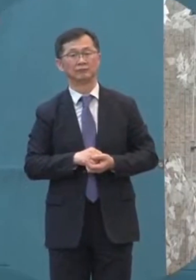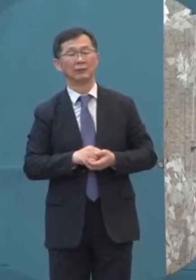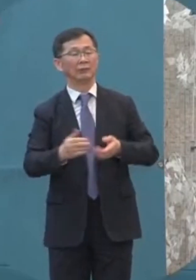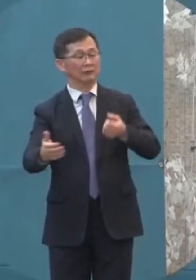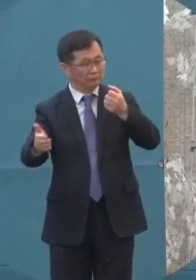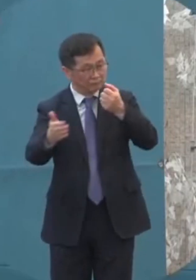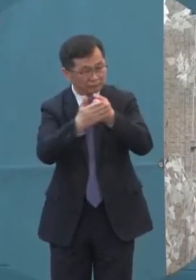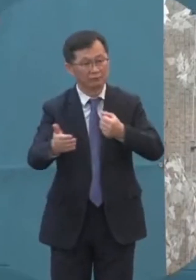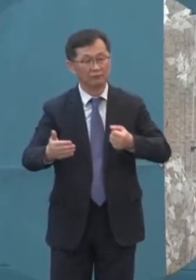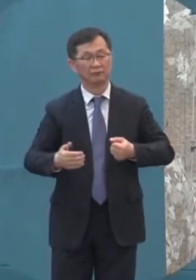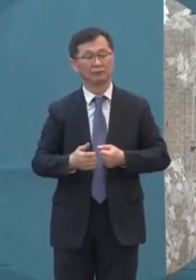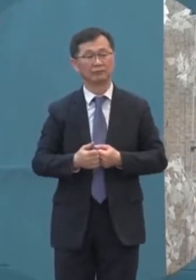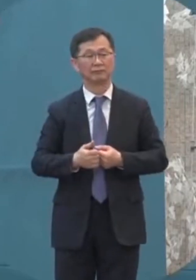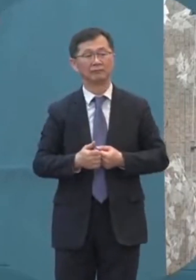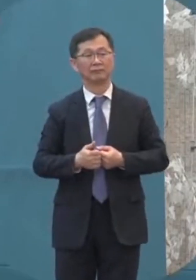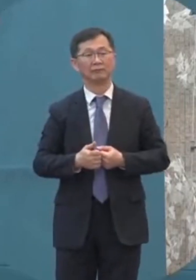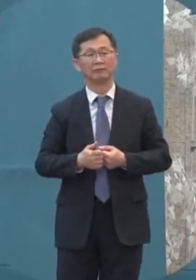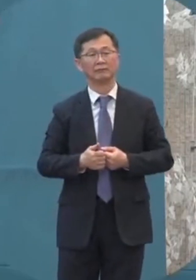그래서